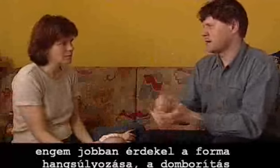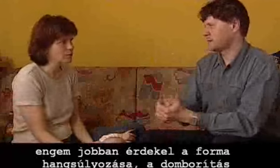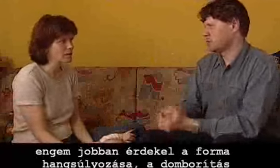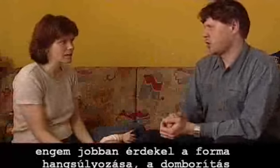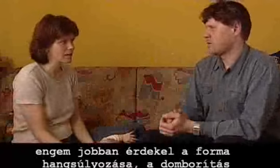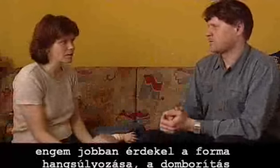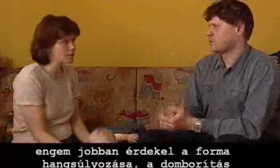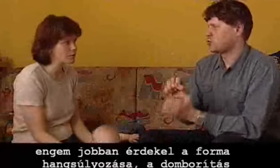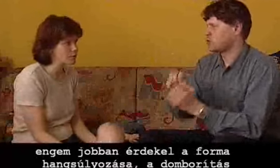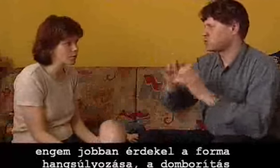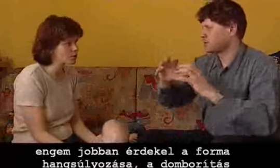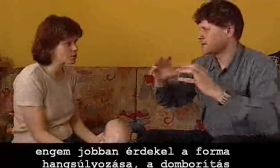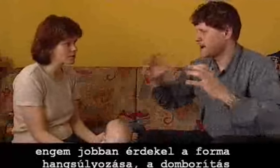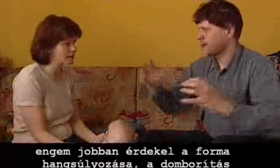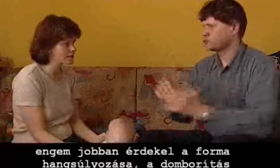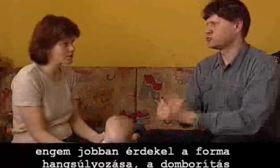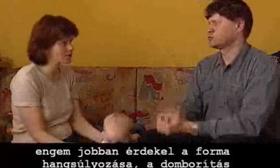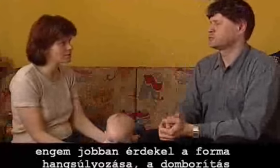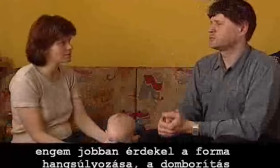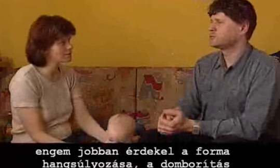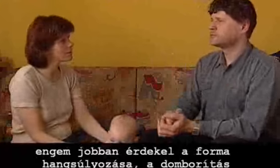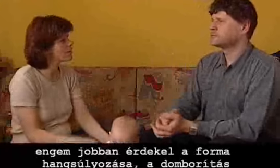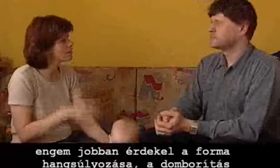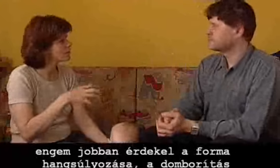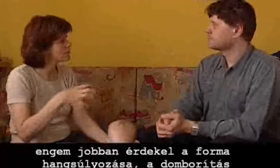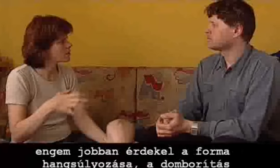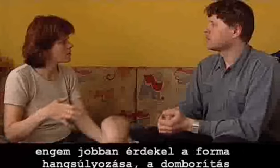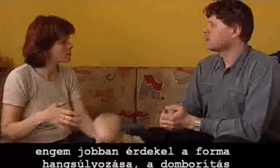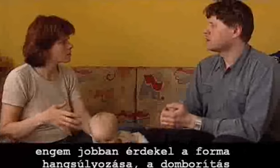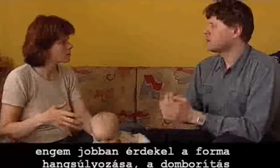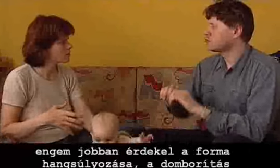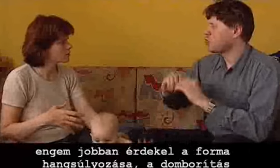Engem jobban érdekel a forma hangsúlyozása,